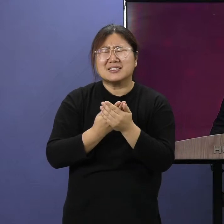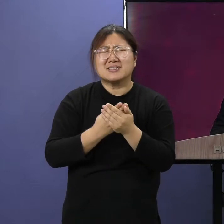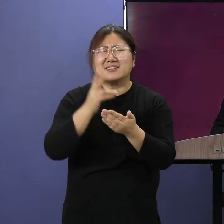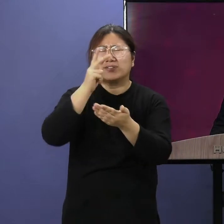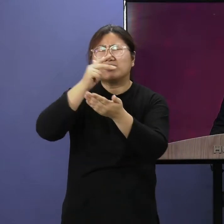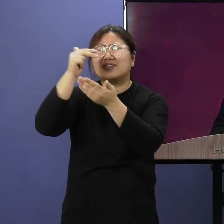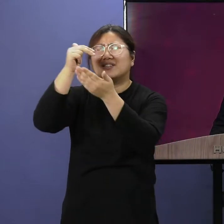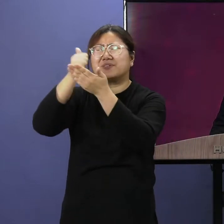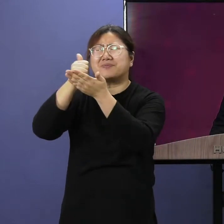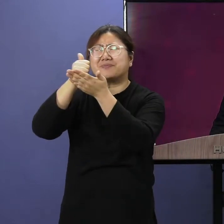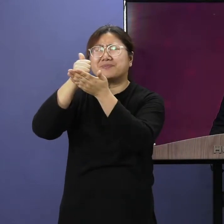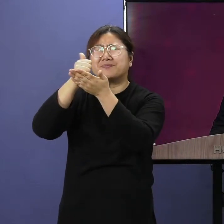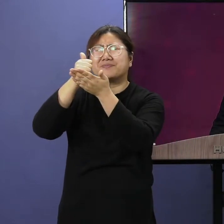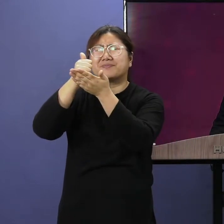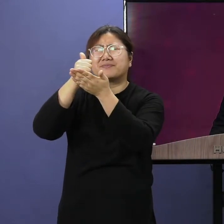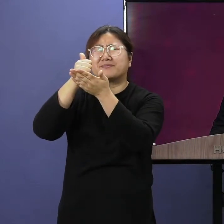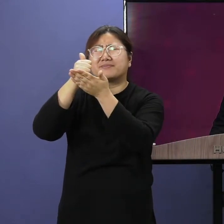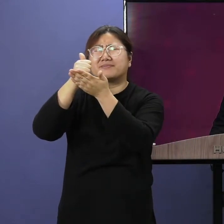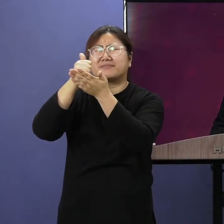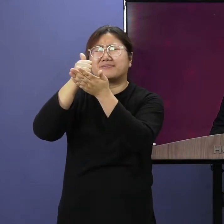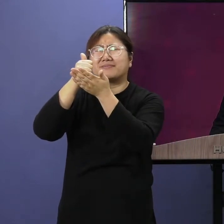주님,